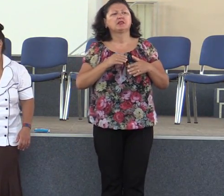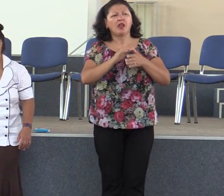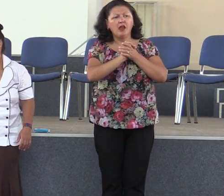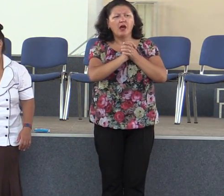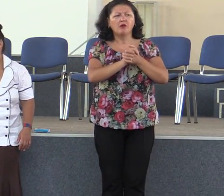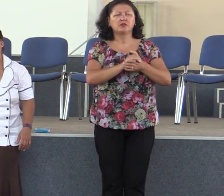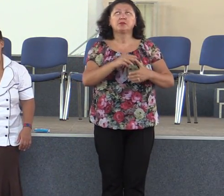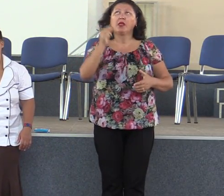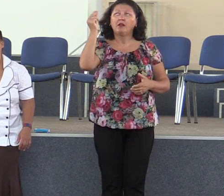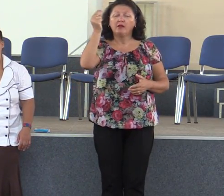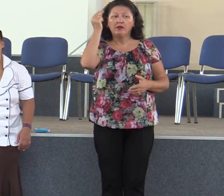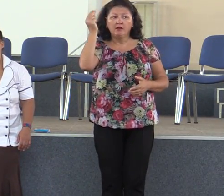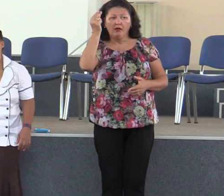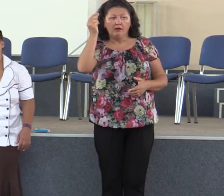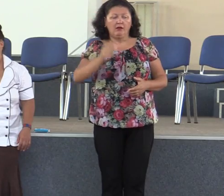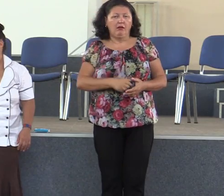Dumnezeu.